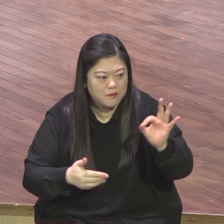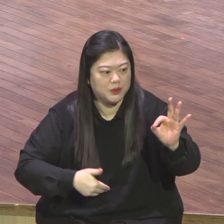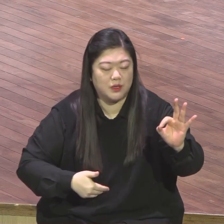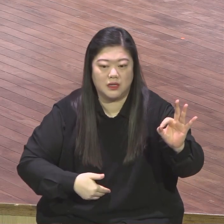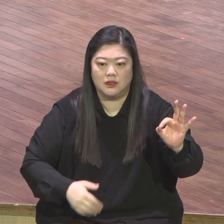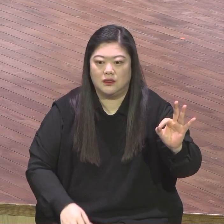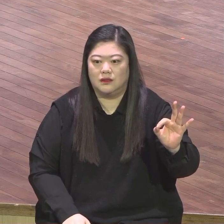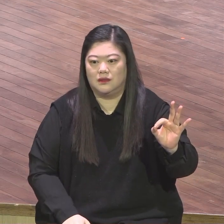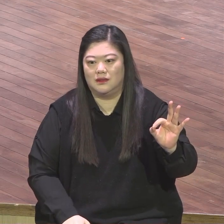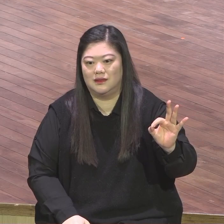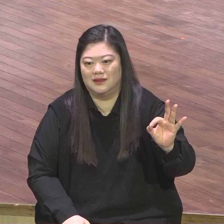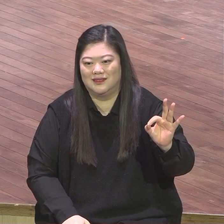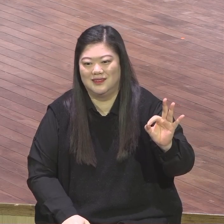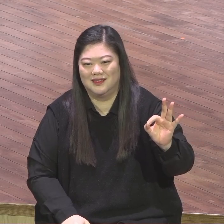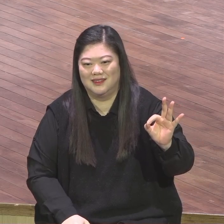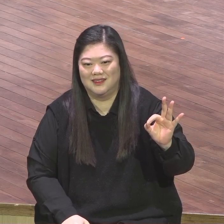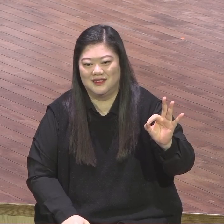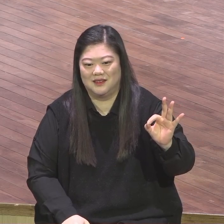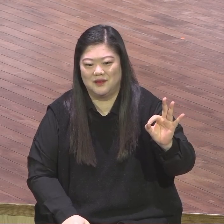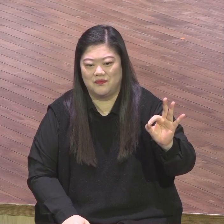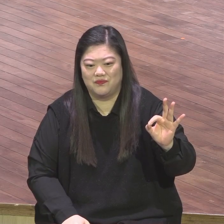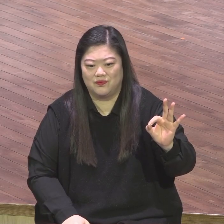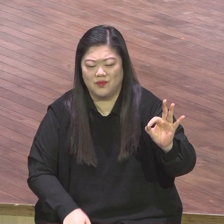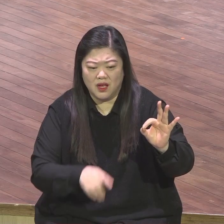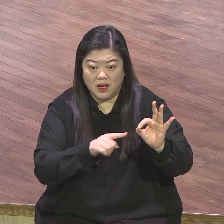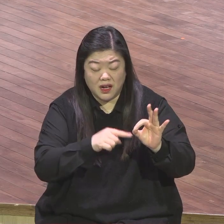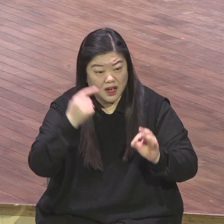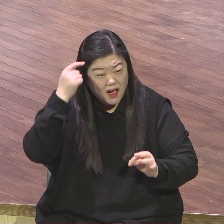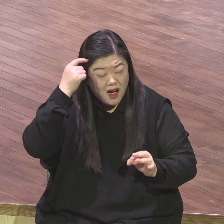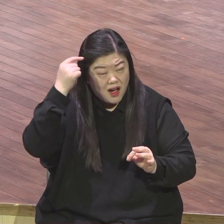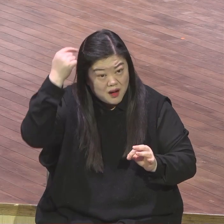가득 차가지고 말씀이 들어갈 자리가 없어요.